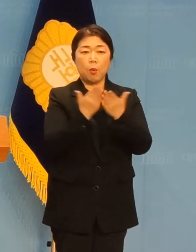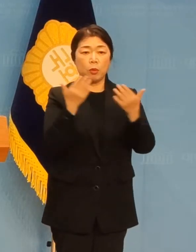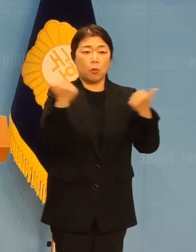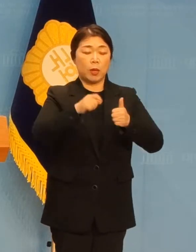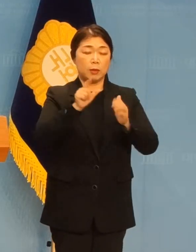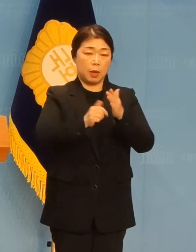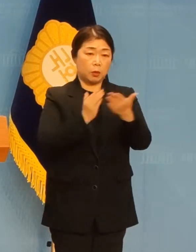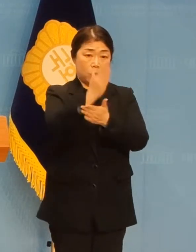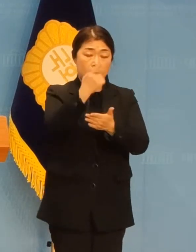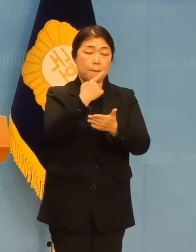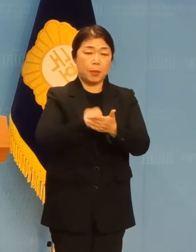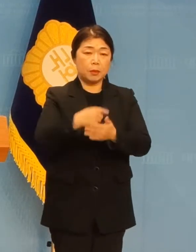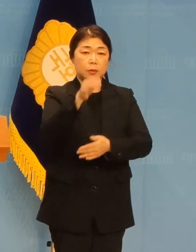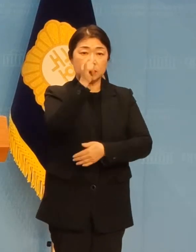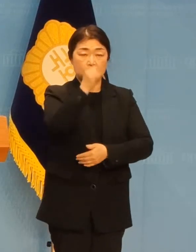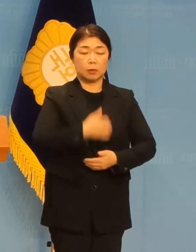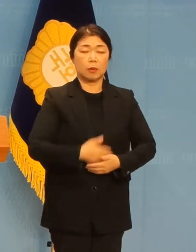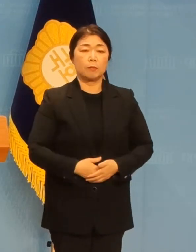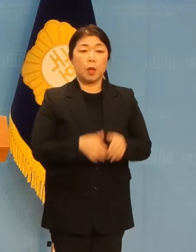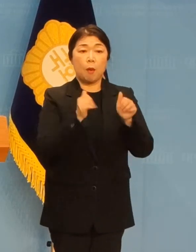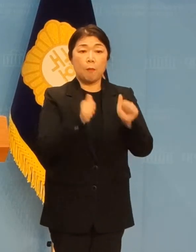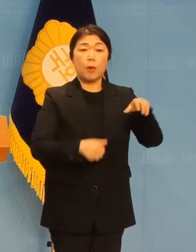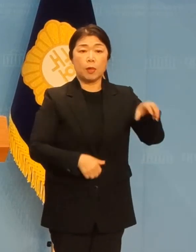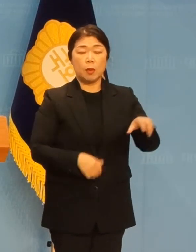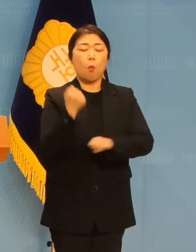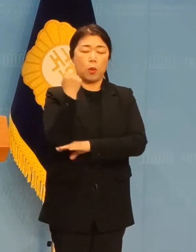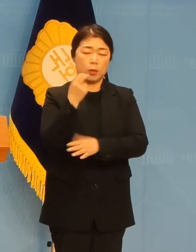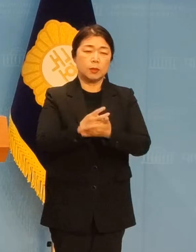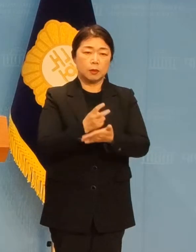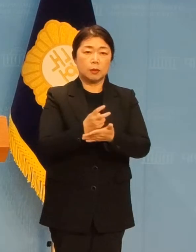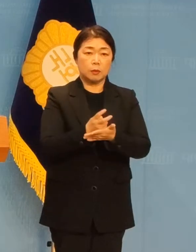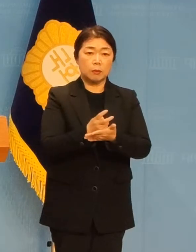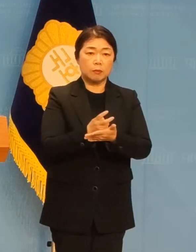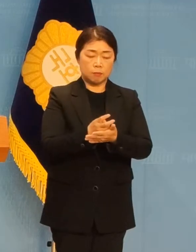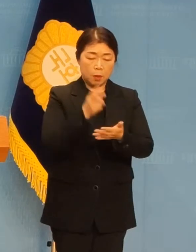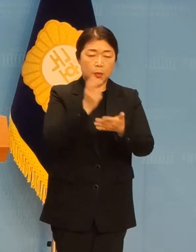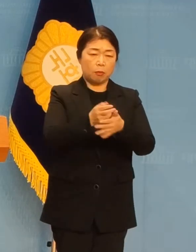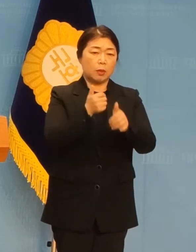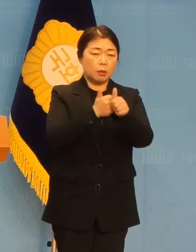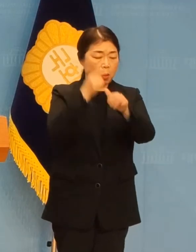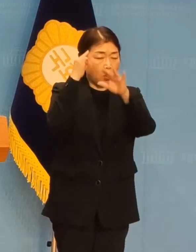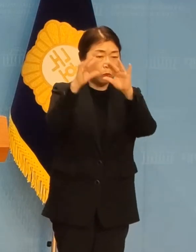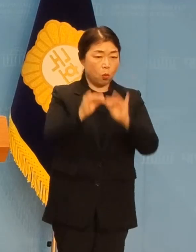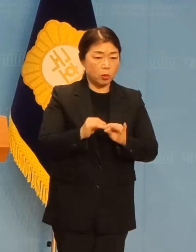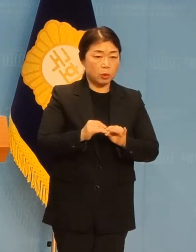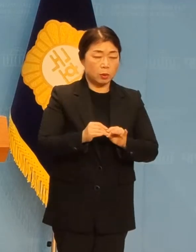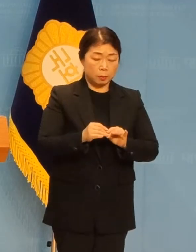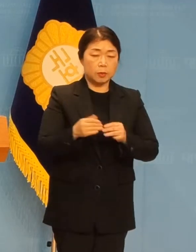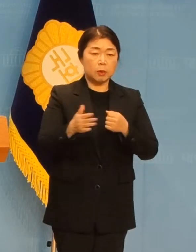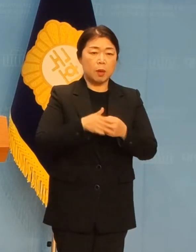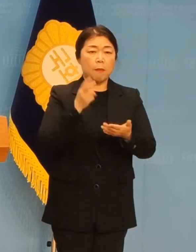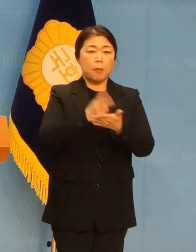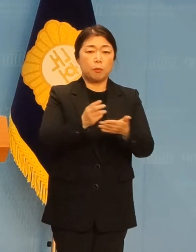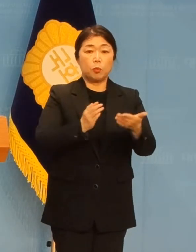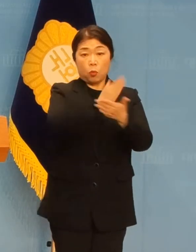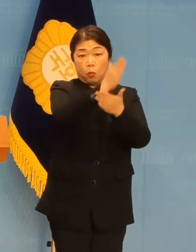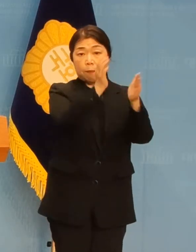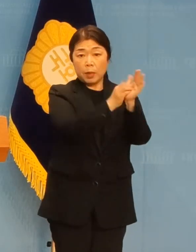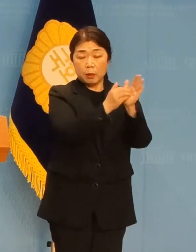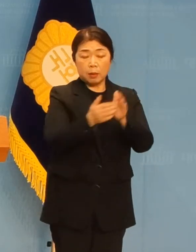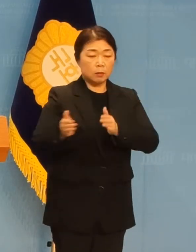통과된 바 있습니다. 법원에서도 원칙적으로 합리적으로 동의한다라고 해서 통과했습니다.